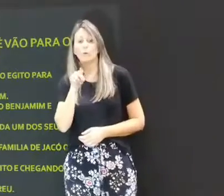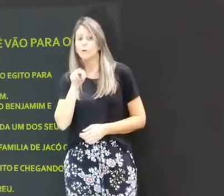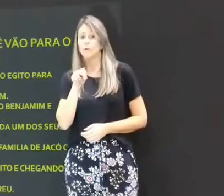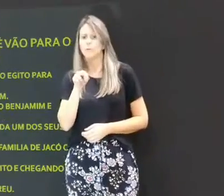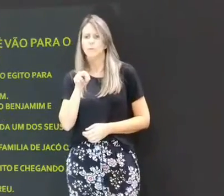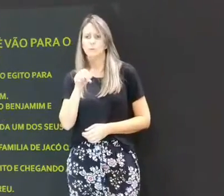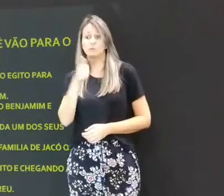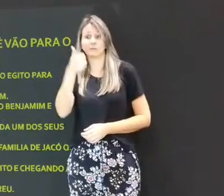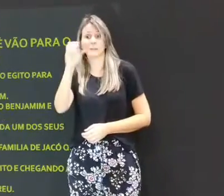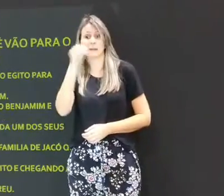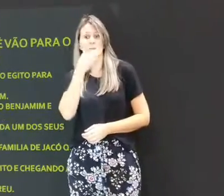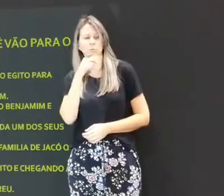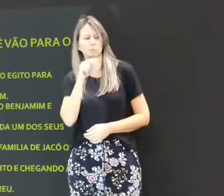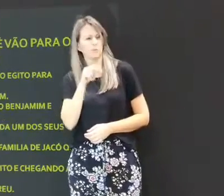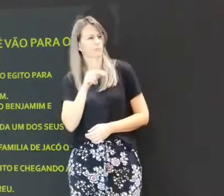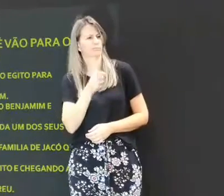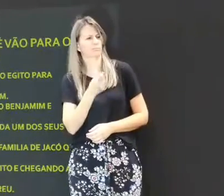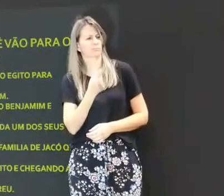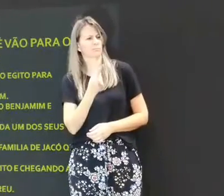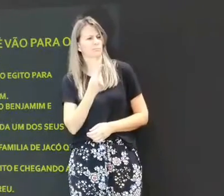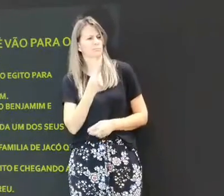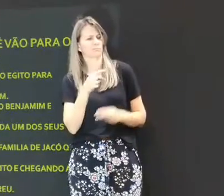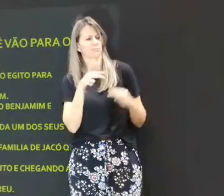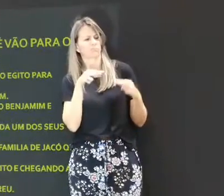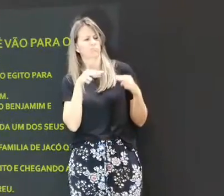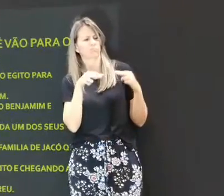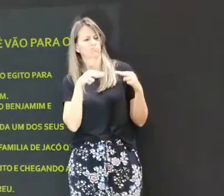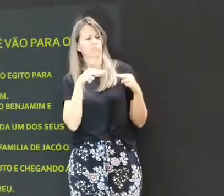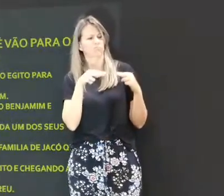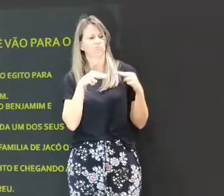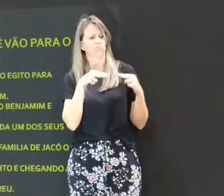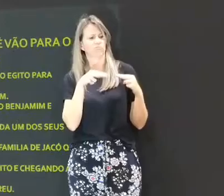viu os irmãos, ele reconheceu os 10 irmãos.